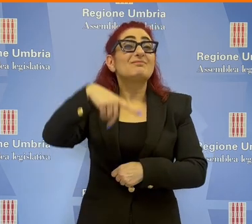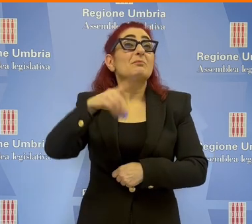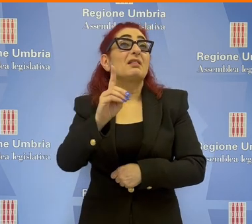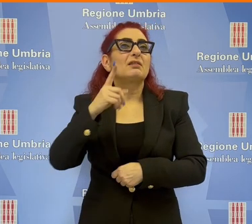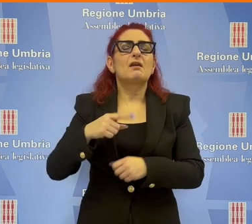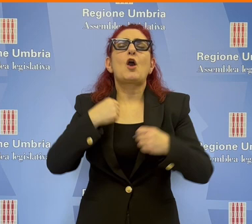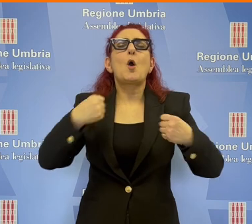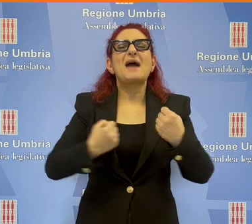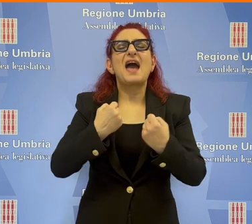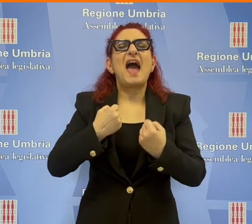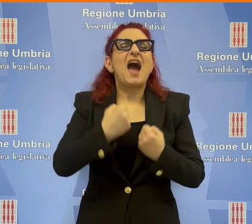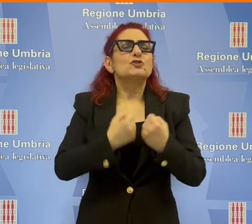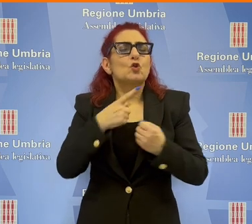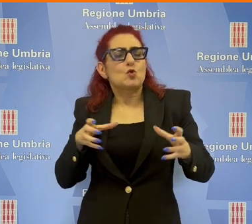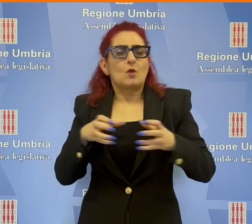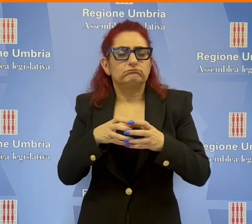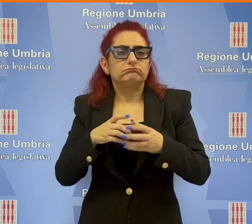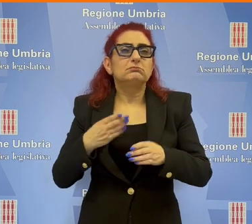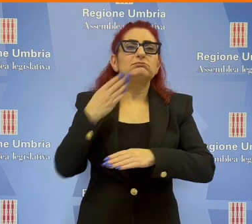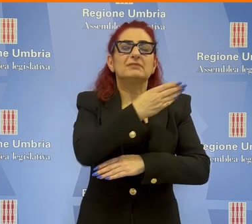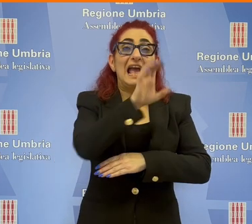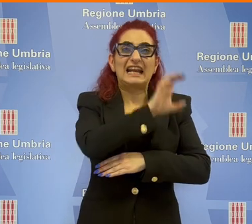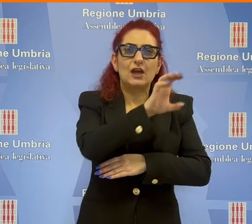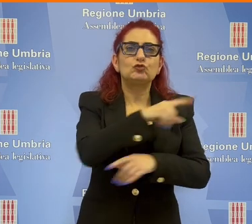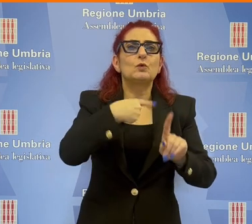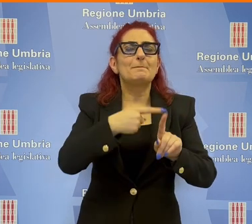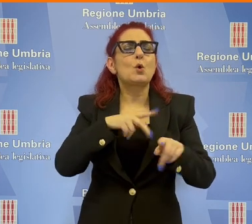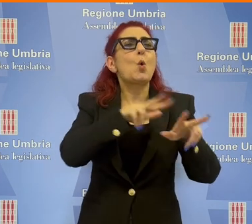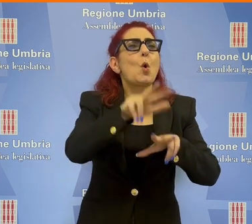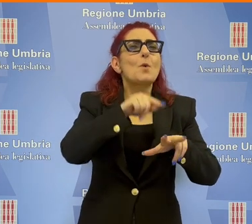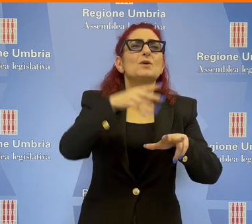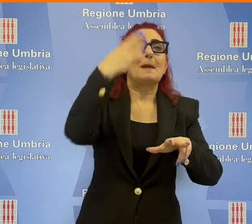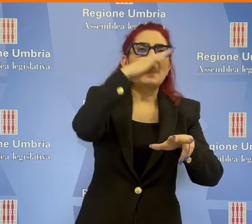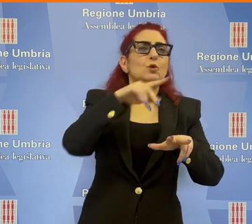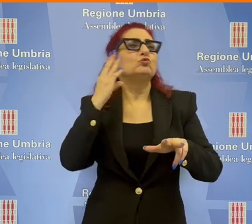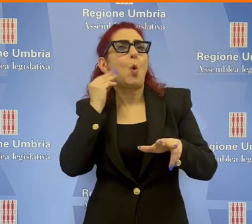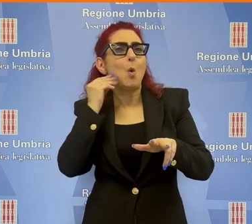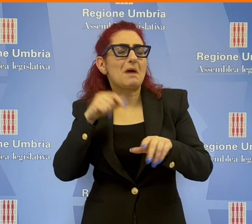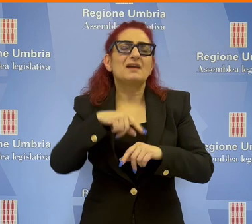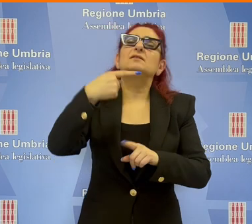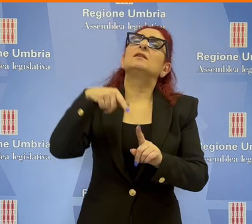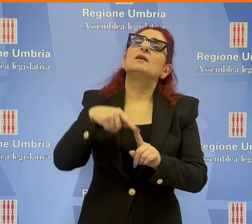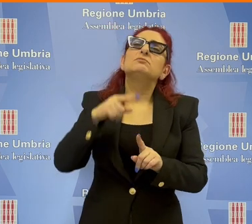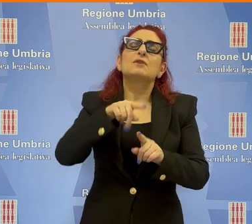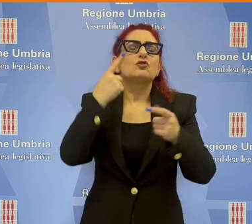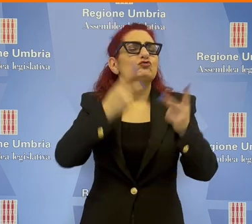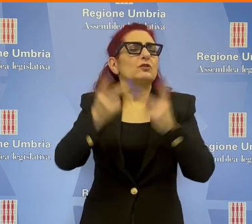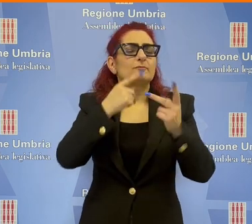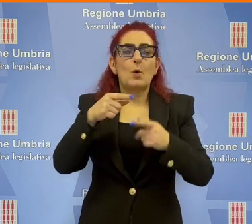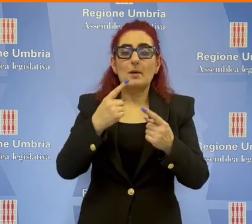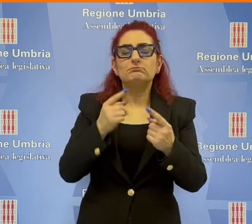a un'azione congiunta in regione e nei comuni di Perugia e di Umbertide con l'obiettivo